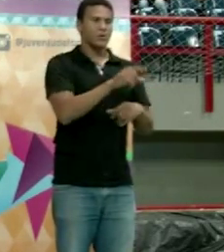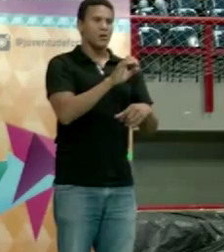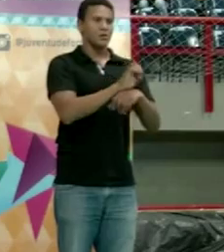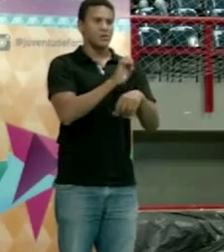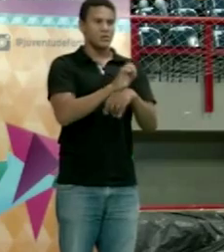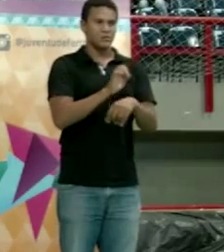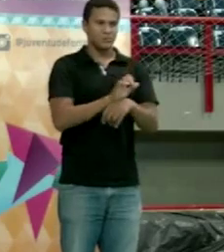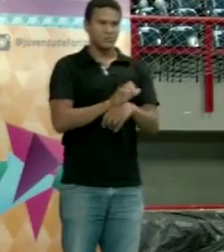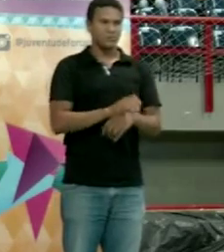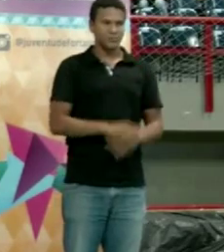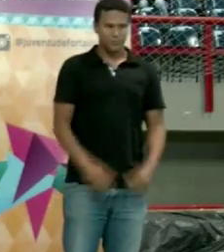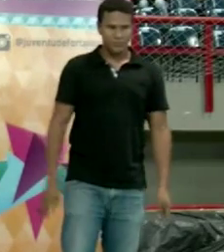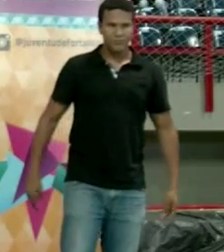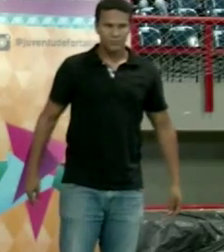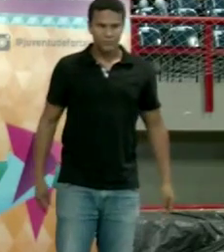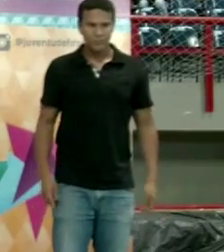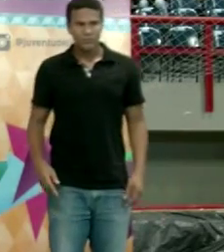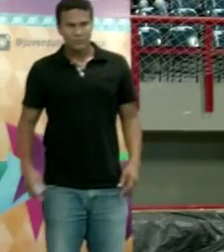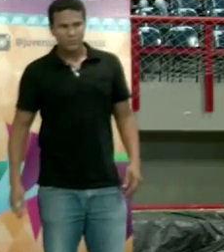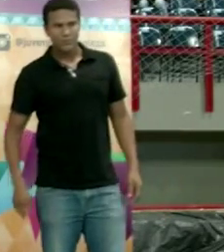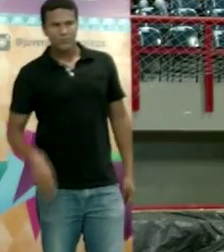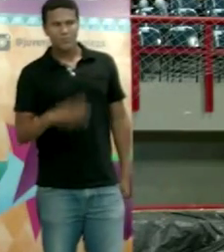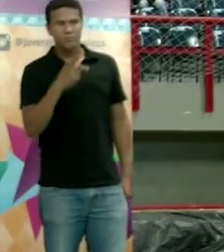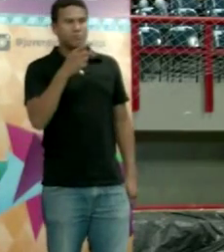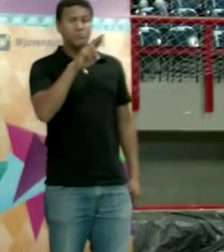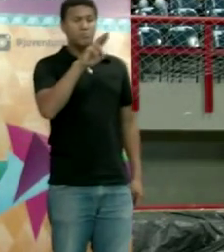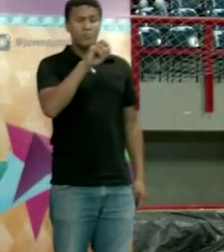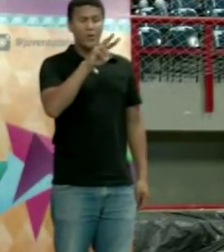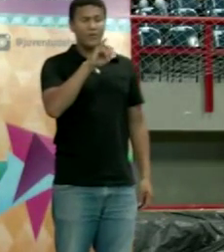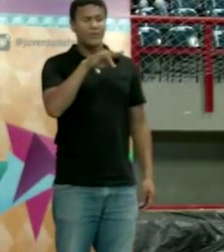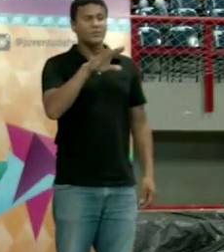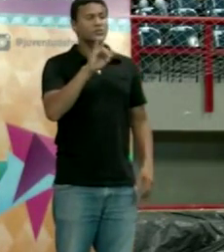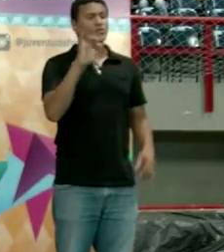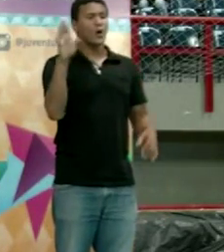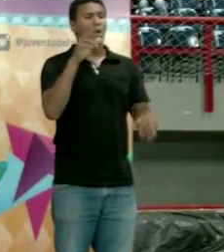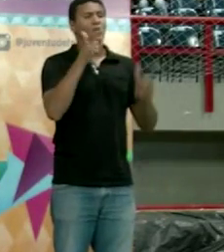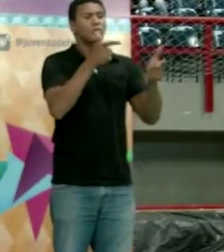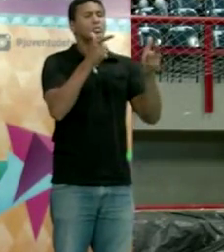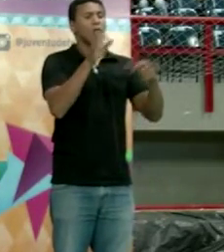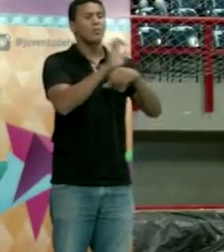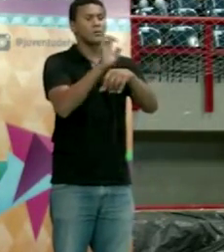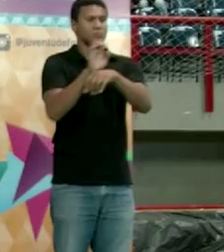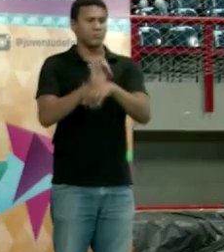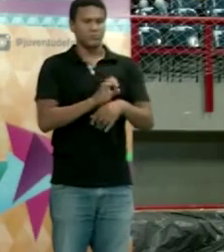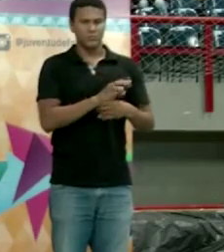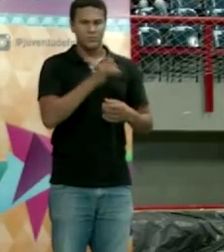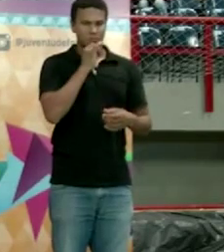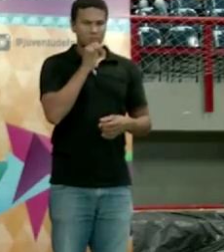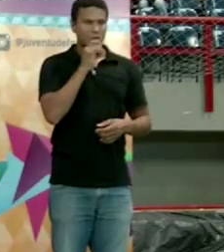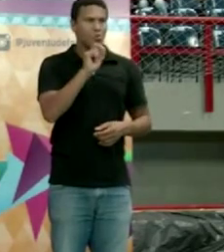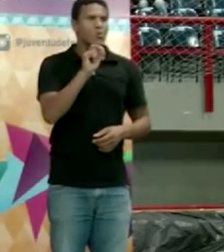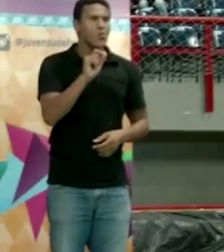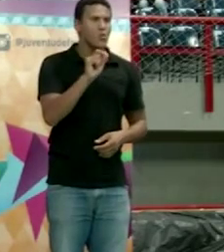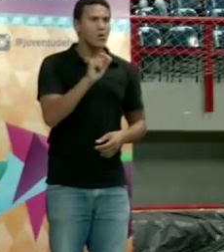havia estados? Se interagir é melhor, havia? Havia o quê?